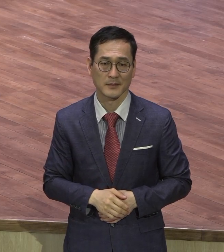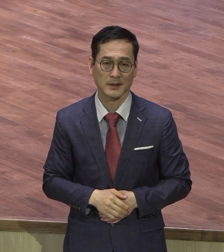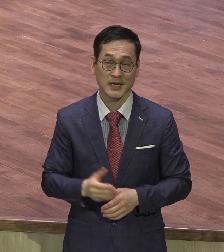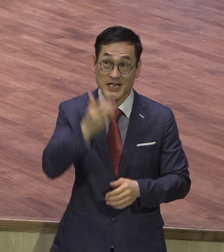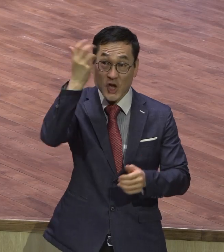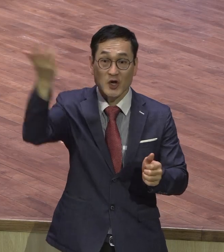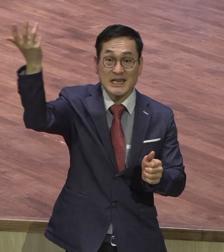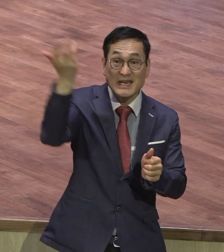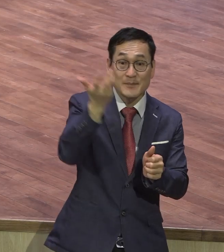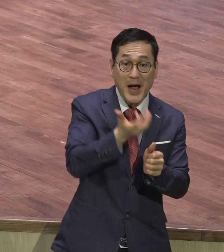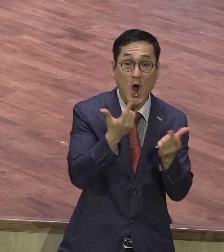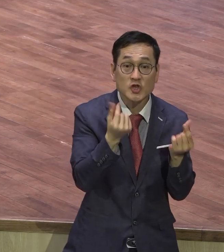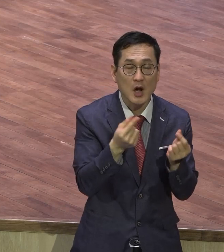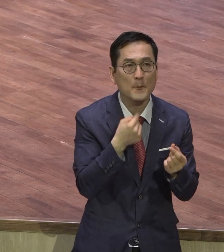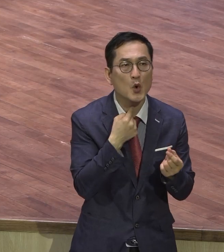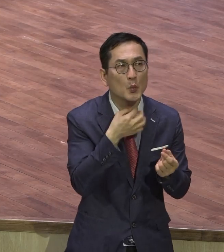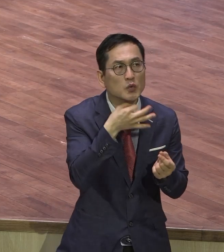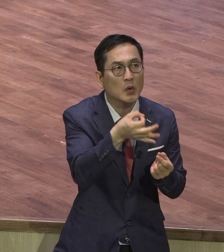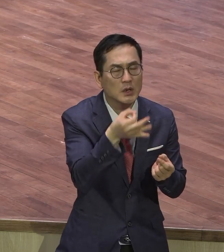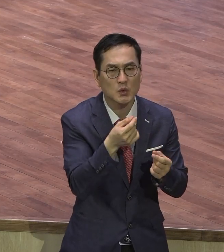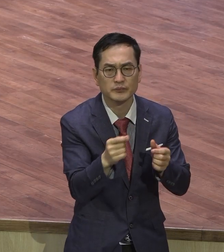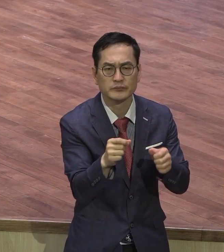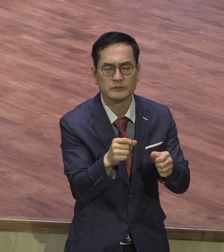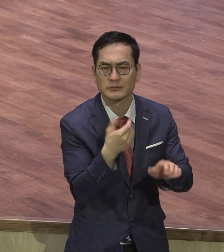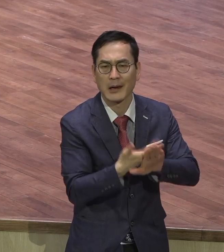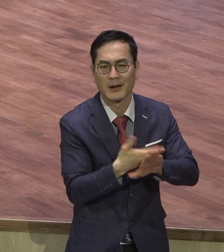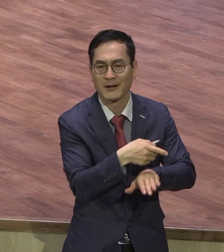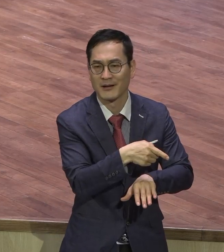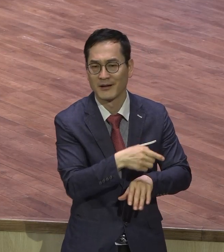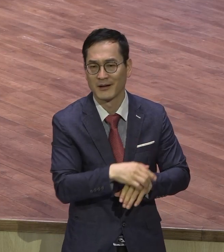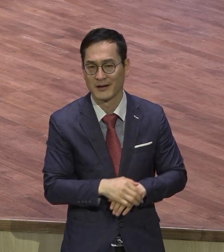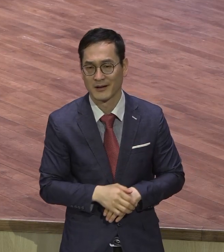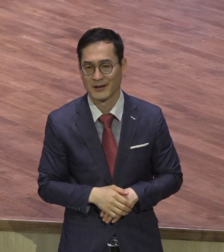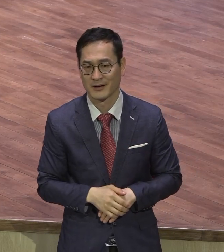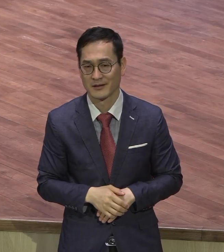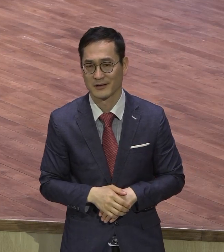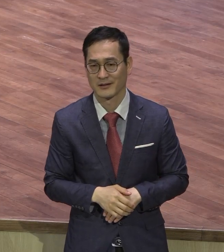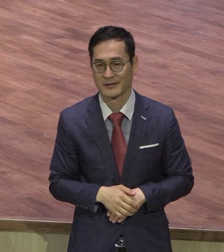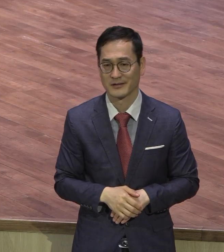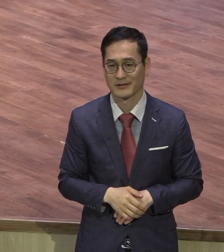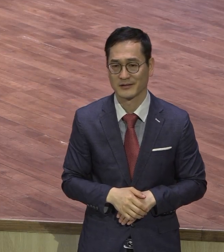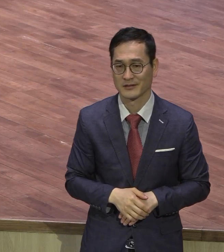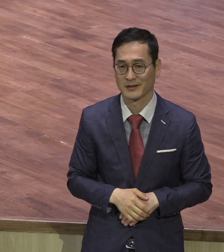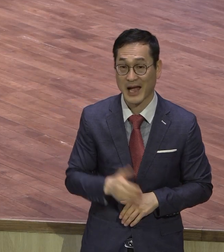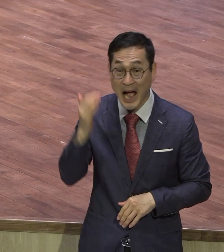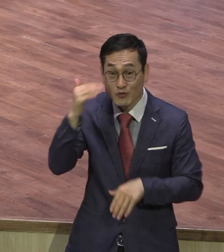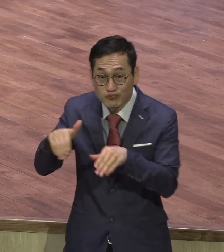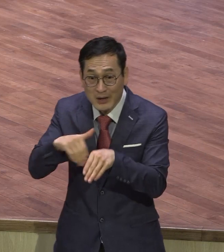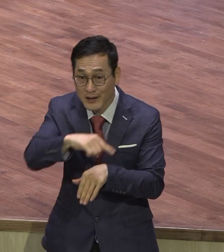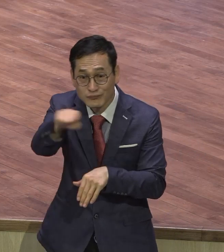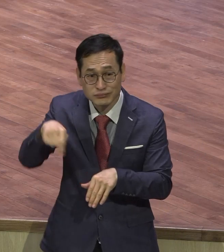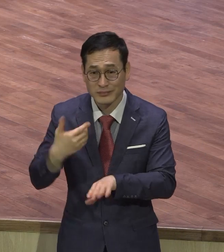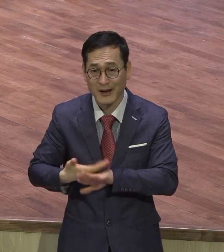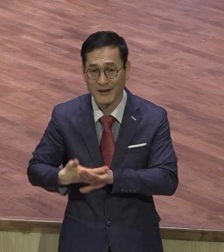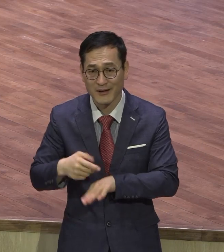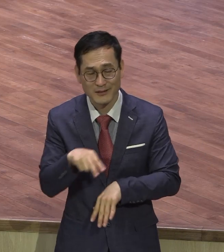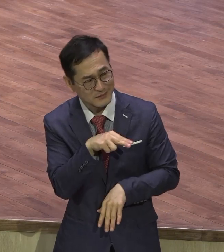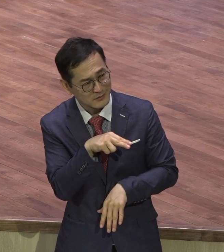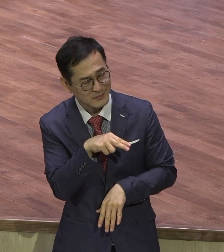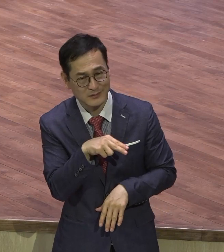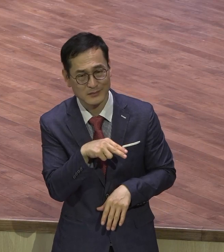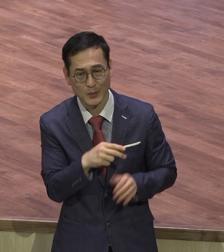보이려고. 그렇게 경건하게 보이려고. 우리가 볼 때는 좀 우스운 이야기인데 실제로 그랬다. 실제로.